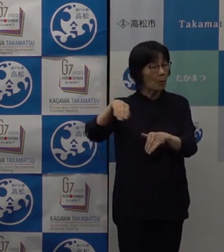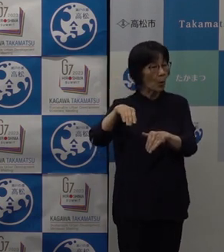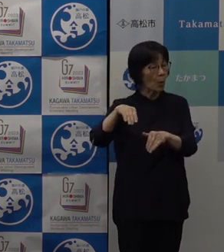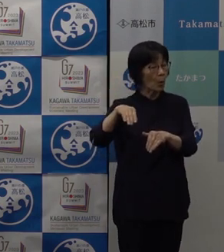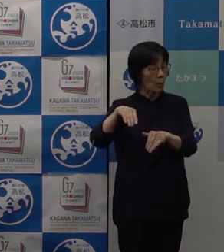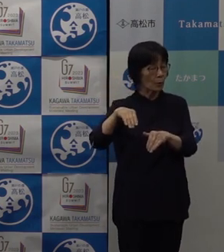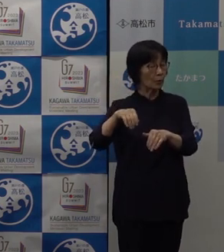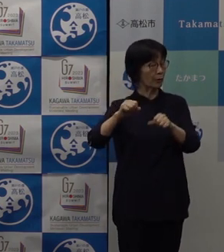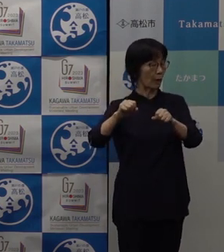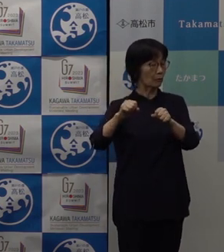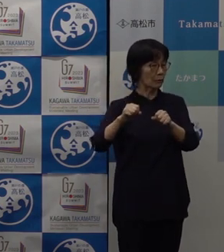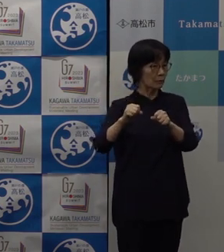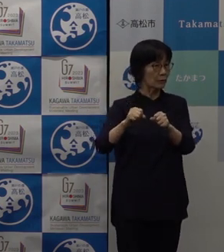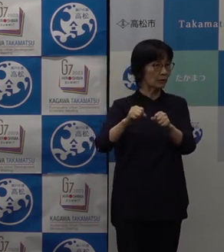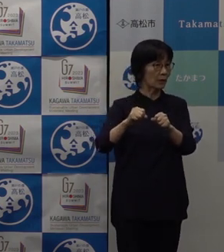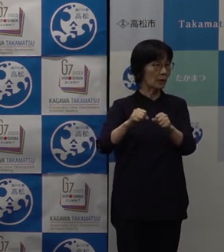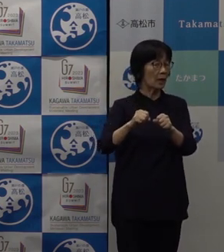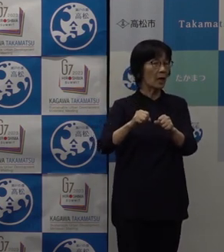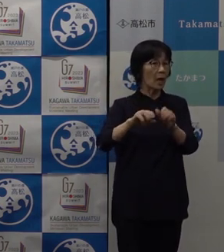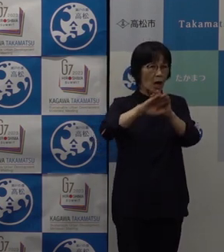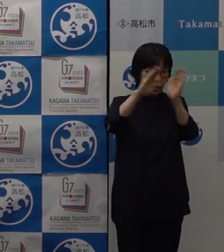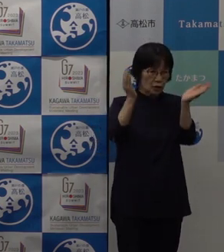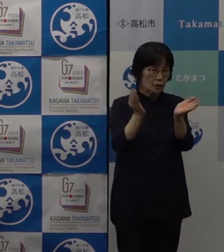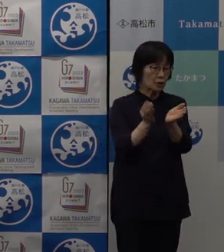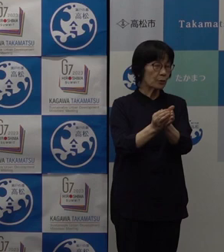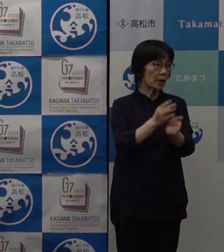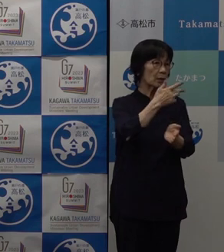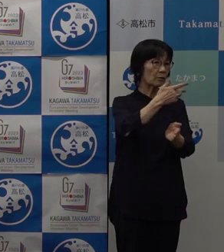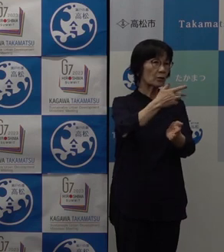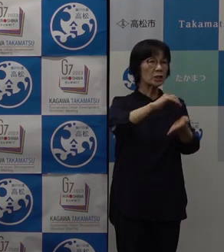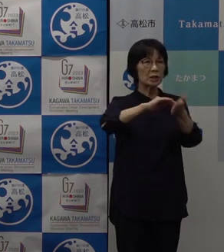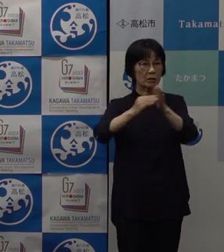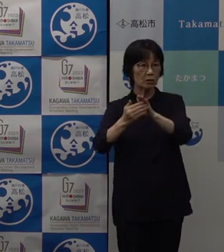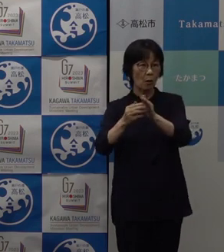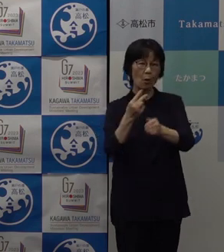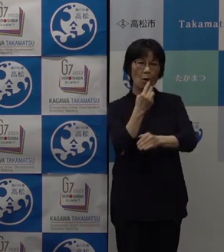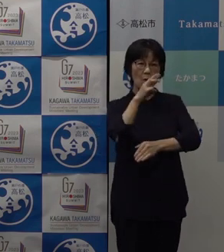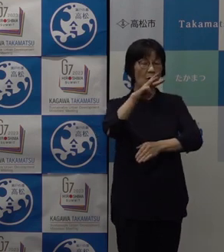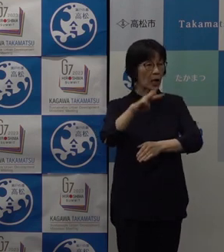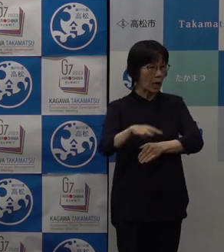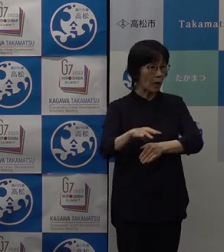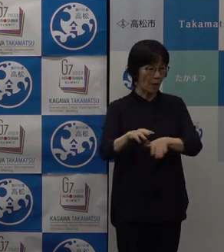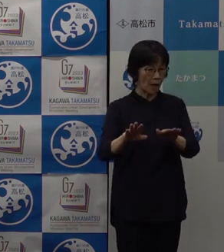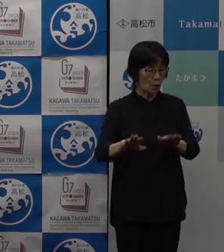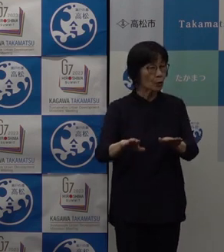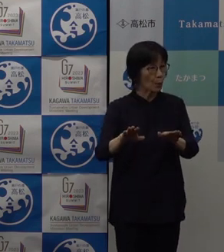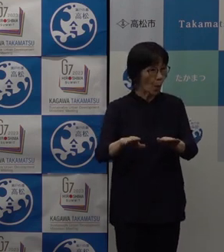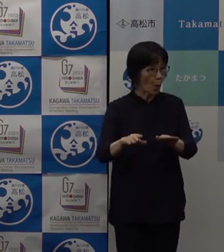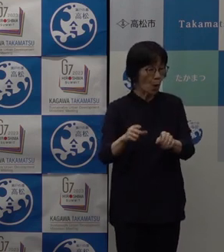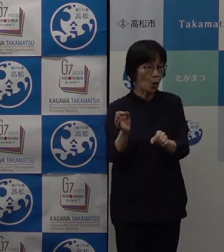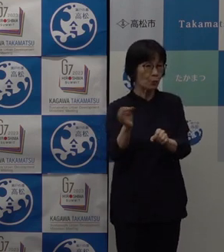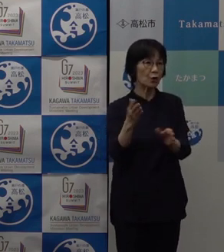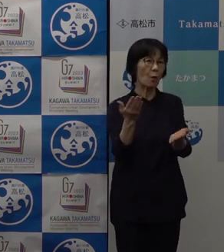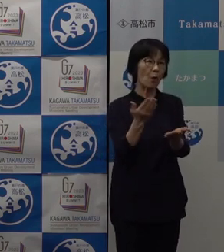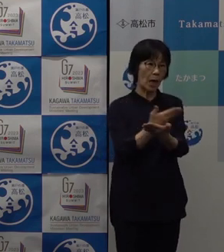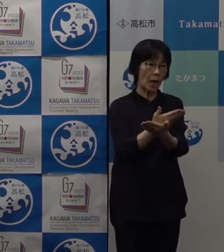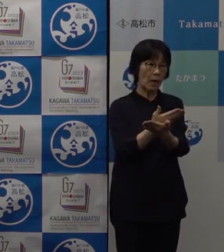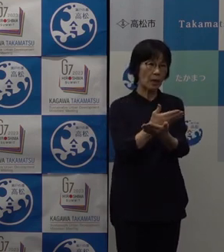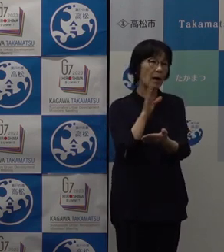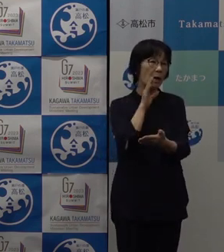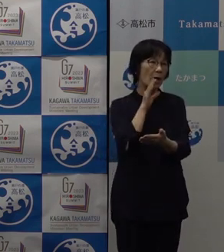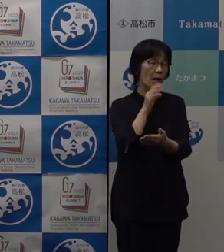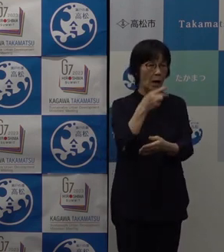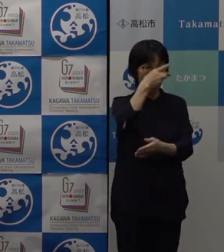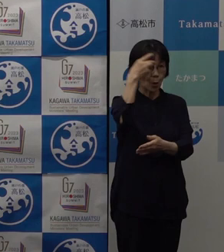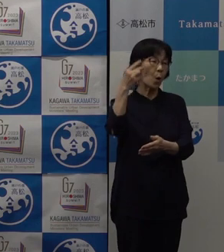はほぼ全ての市長において、香川県の場合は子ども医療費が高校生まで無料化になると。いうような状